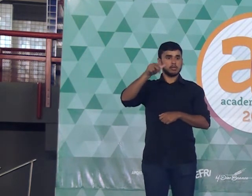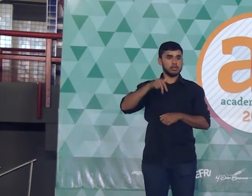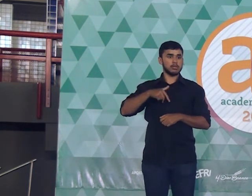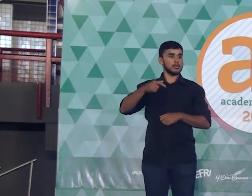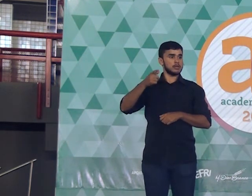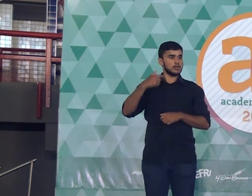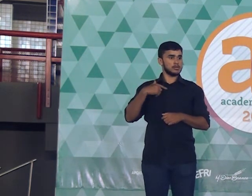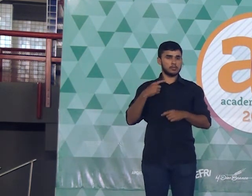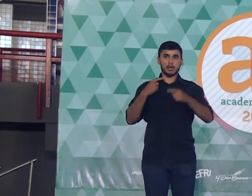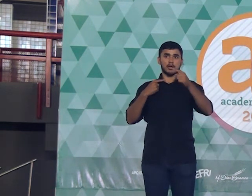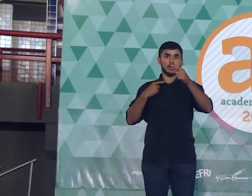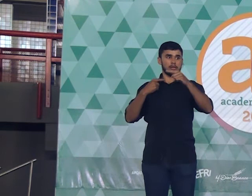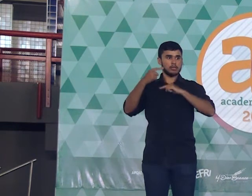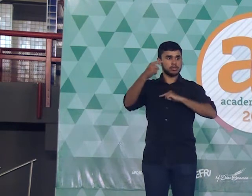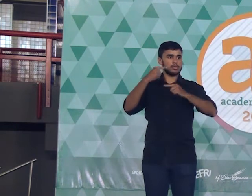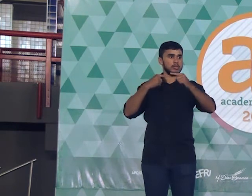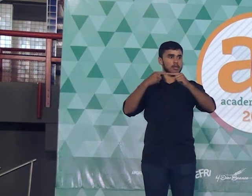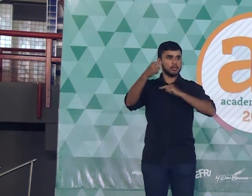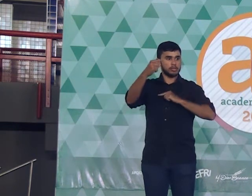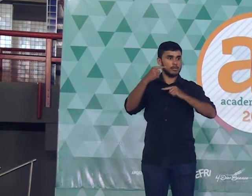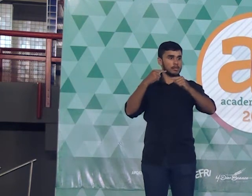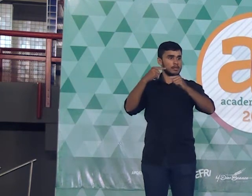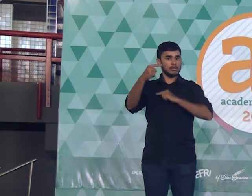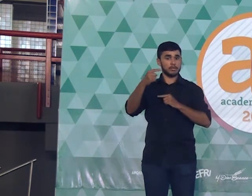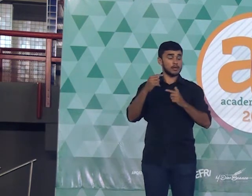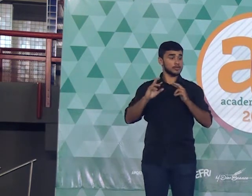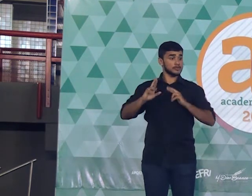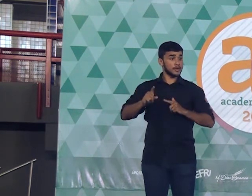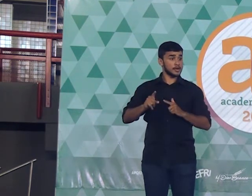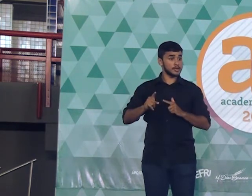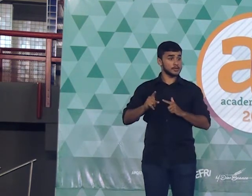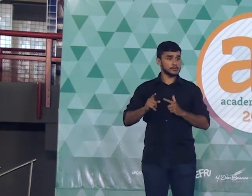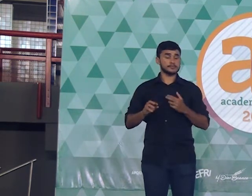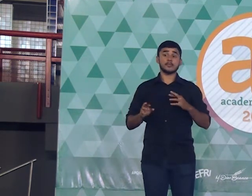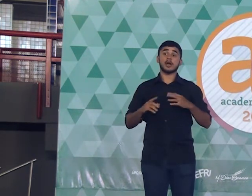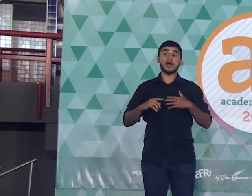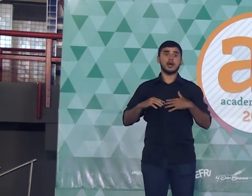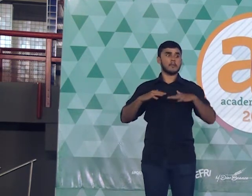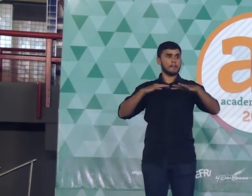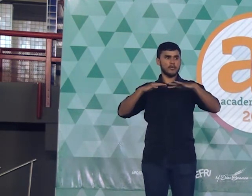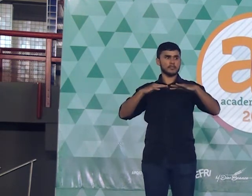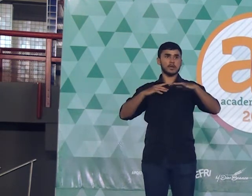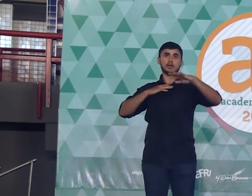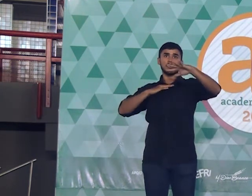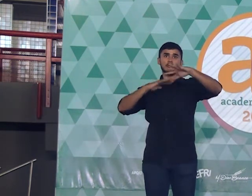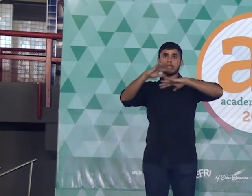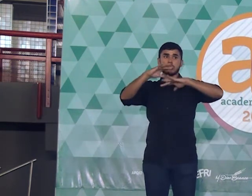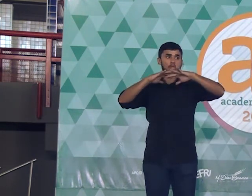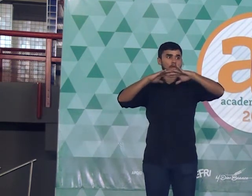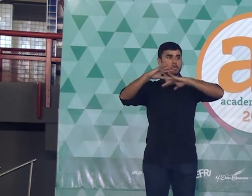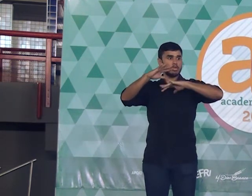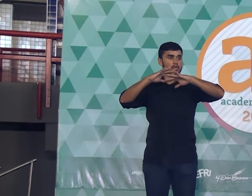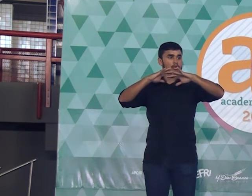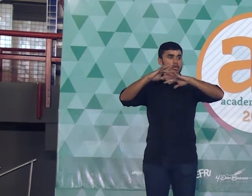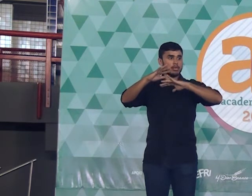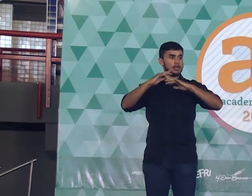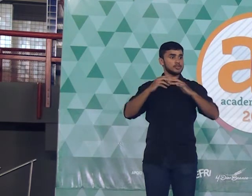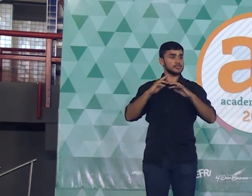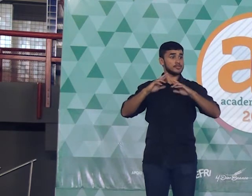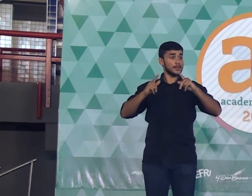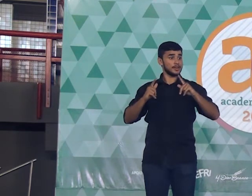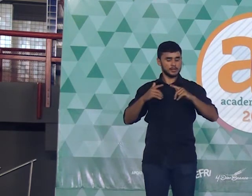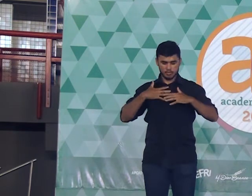velocidade resultante delas é 0. Por quê, professor? Porque elas não conseguem chegar ao topo. Então,